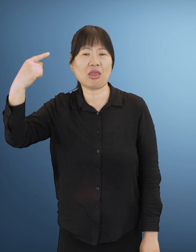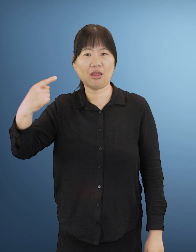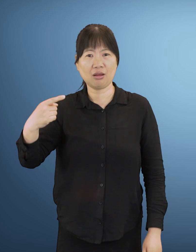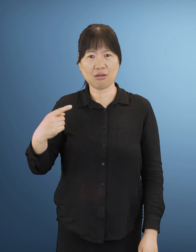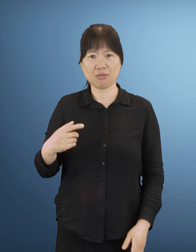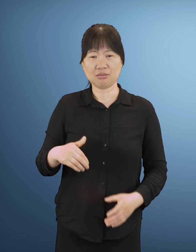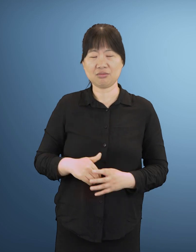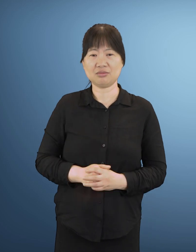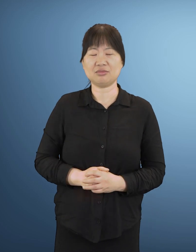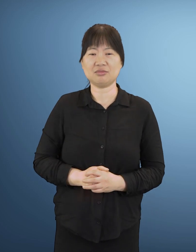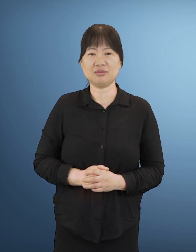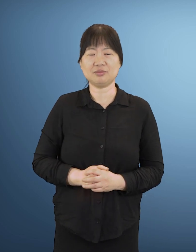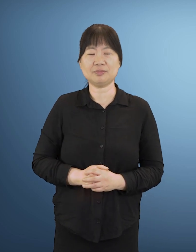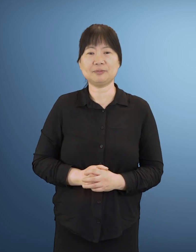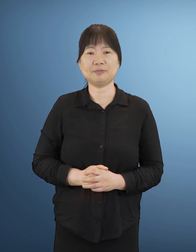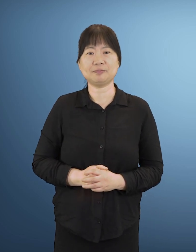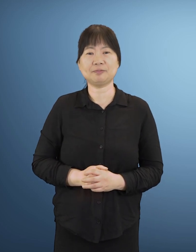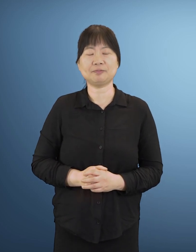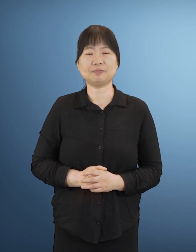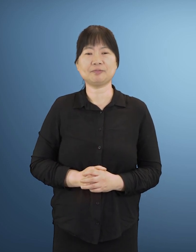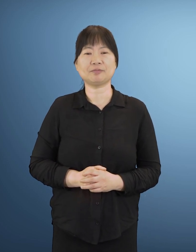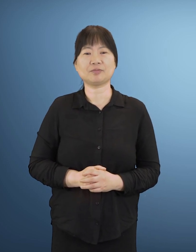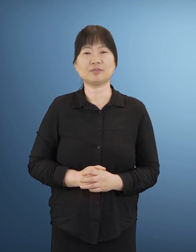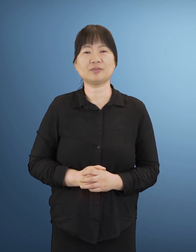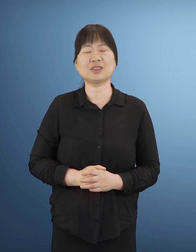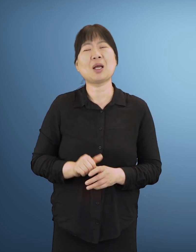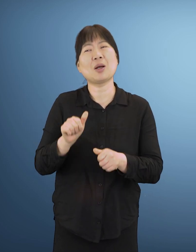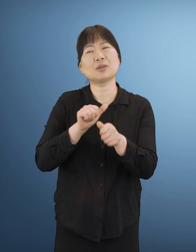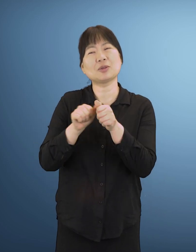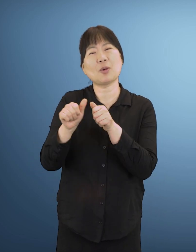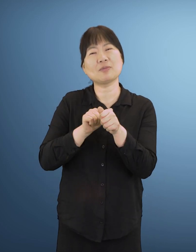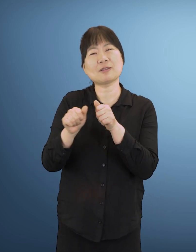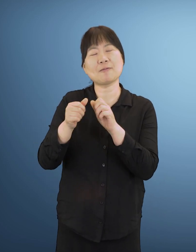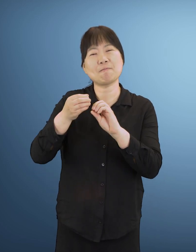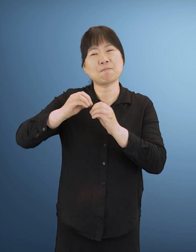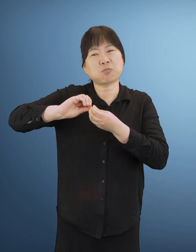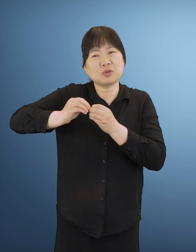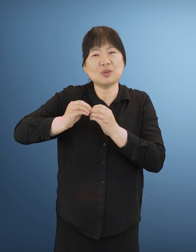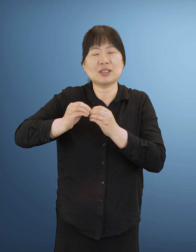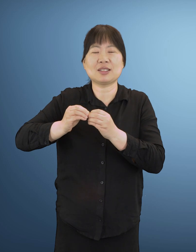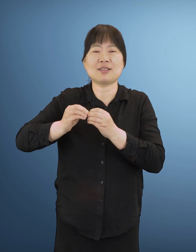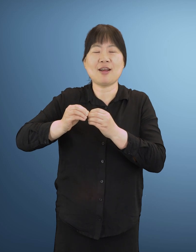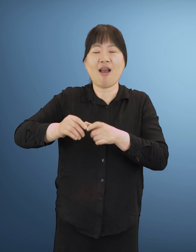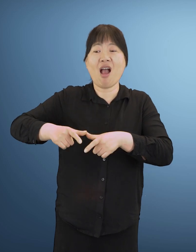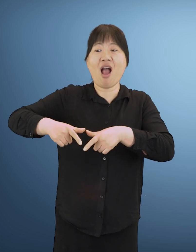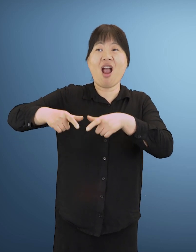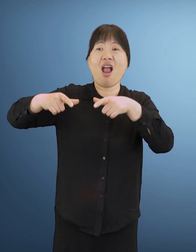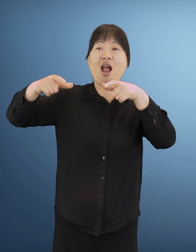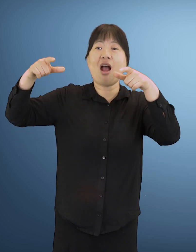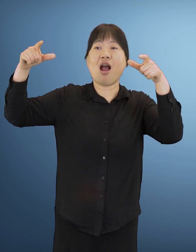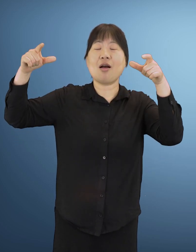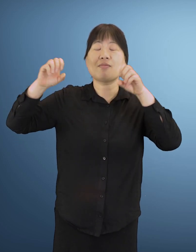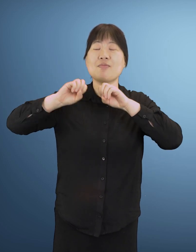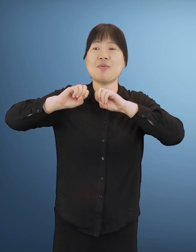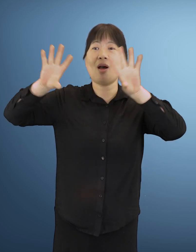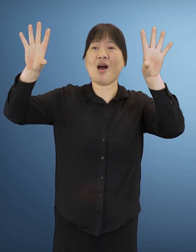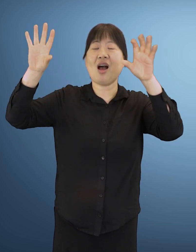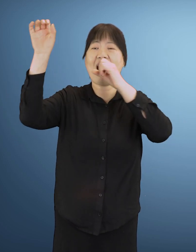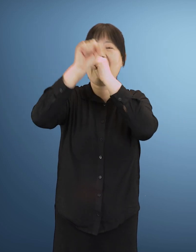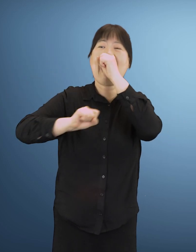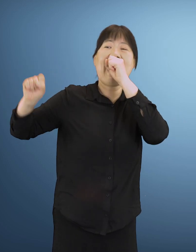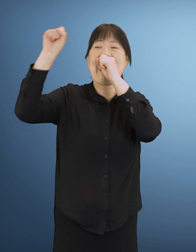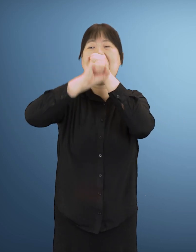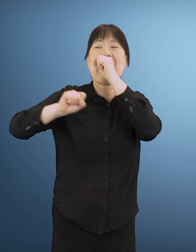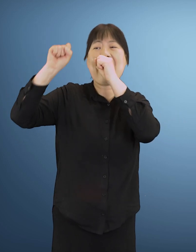봐. 이게 이제 소문이 만들어져서 확대 재생산되다 보니까